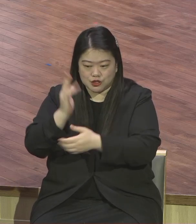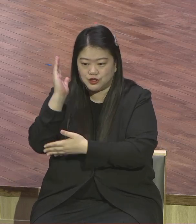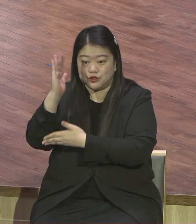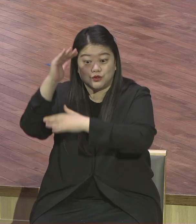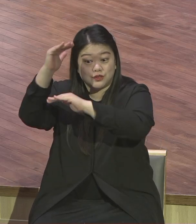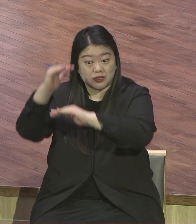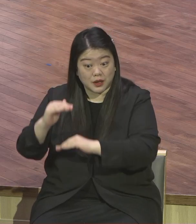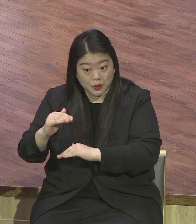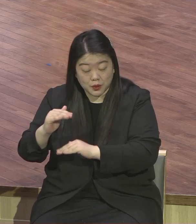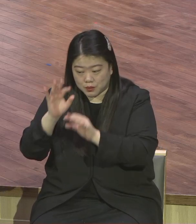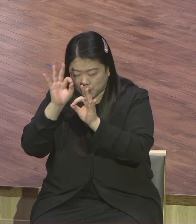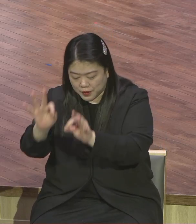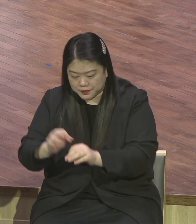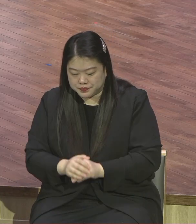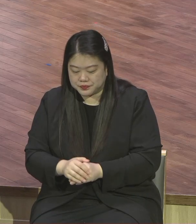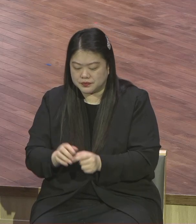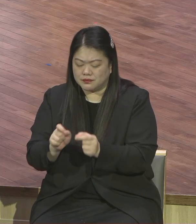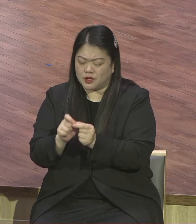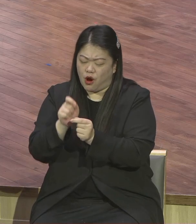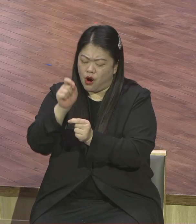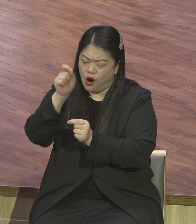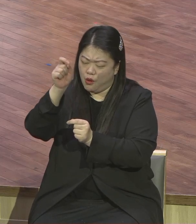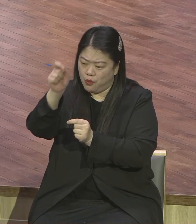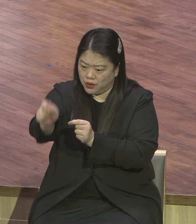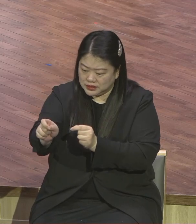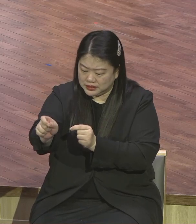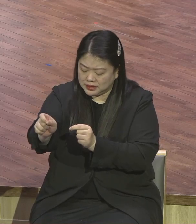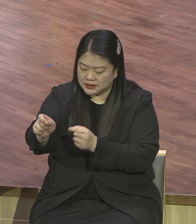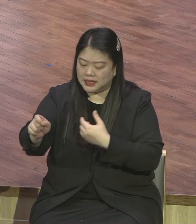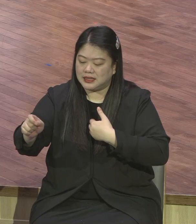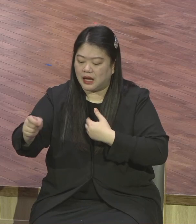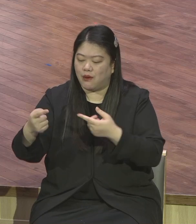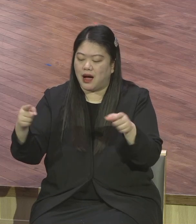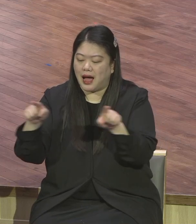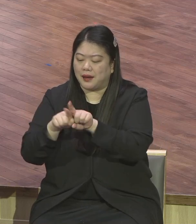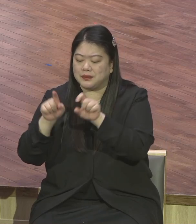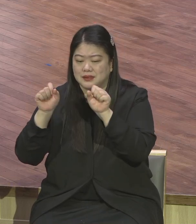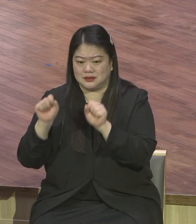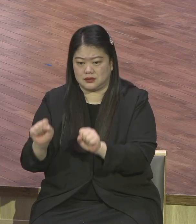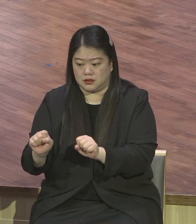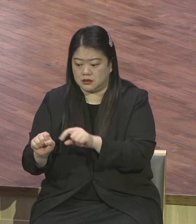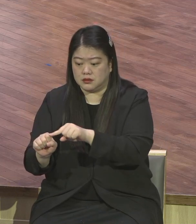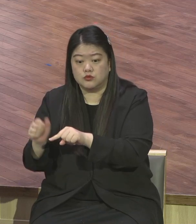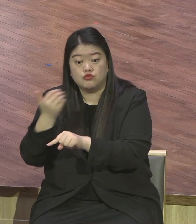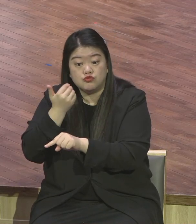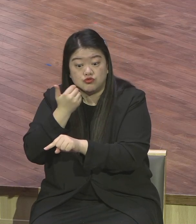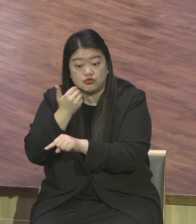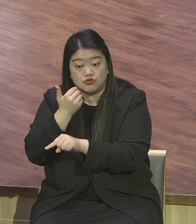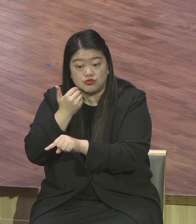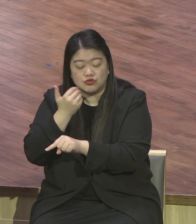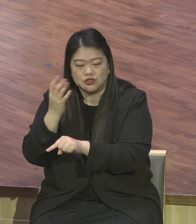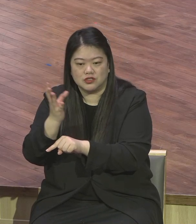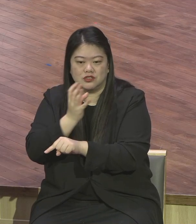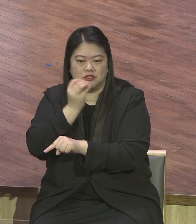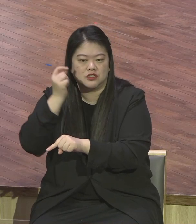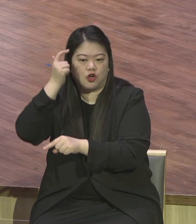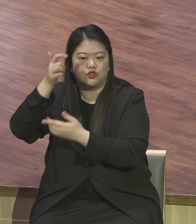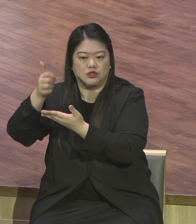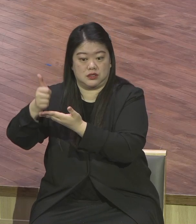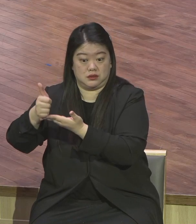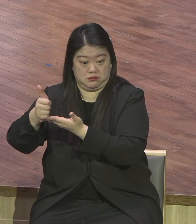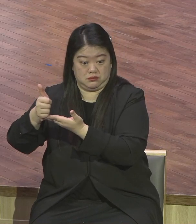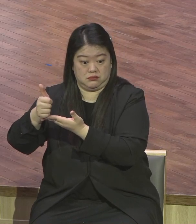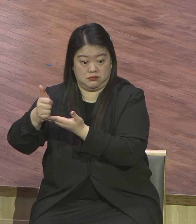통해서 영원토록 우리와 함께 하시는 성령의 인도를